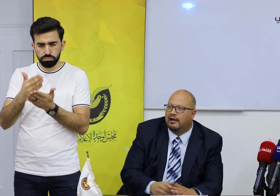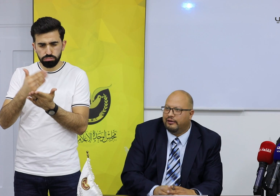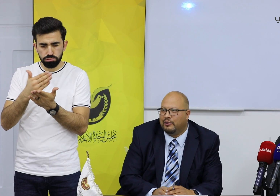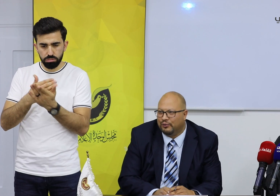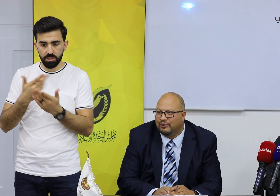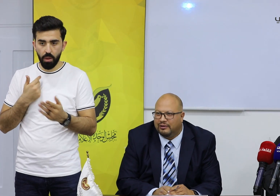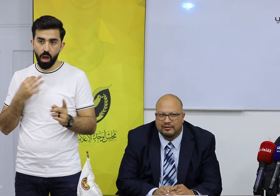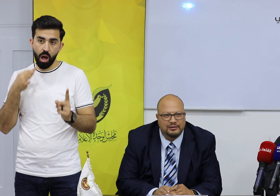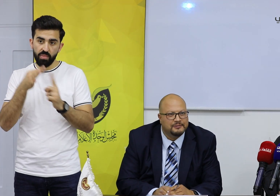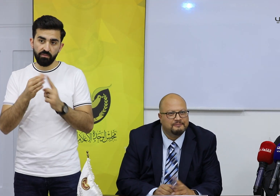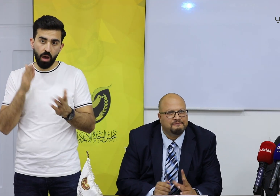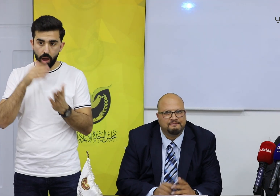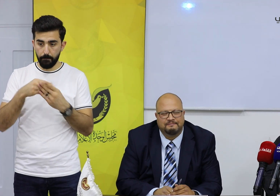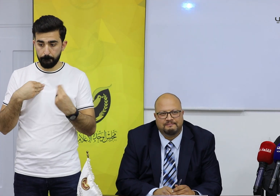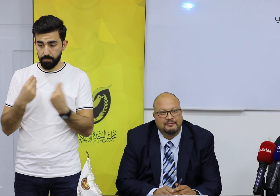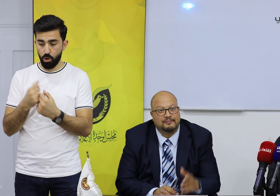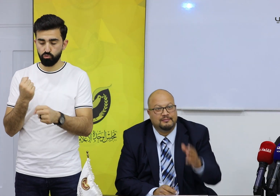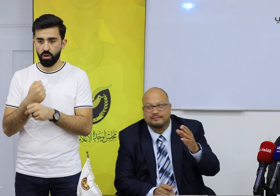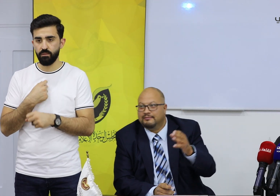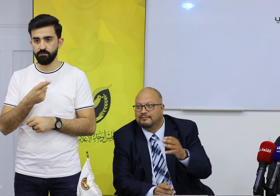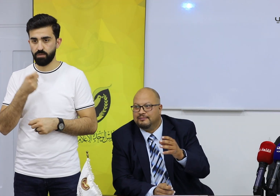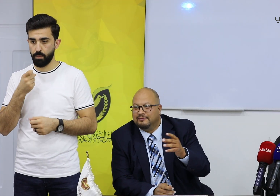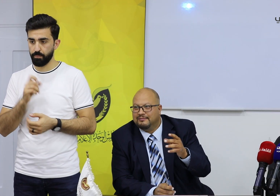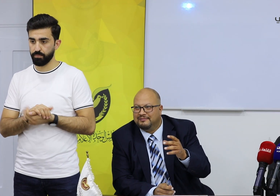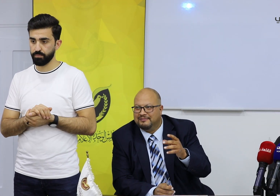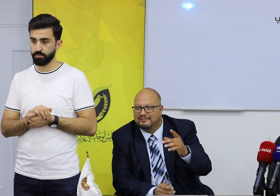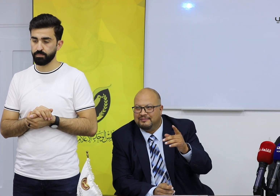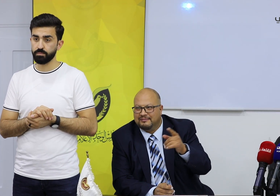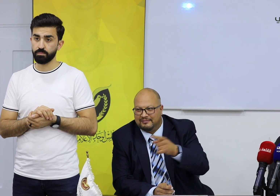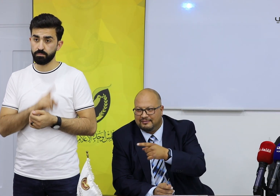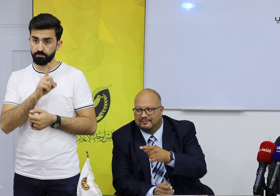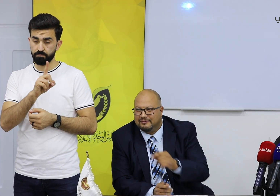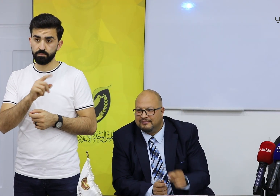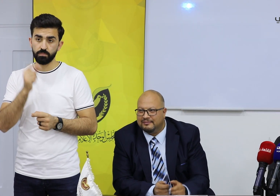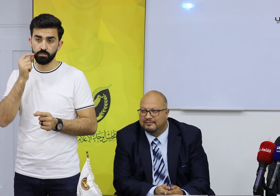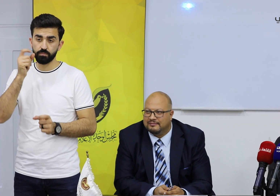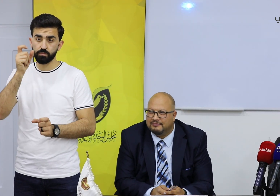نشتغل على هذا الموضوع. معلش منهم ما بكون عندهم